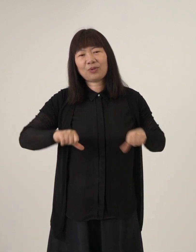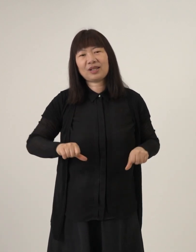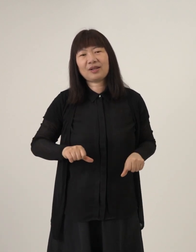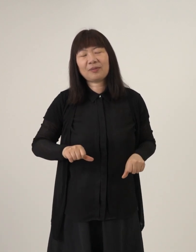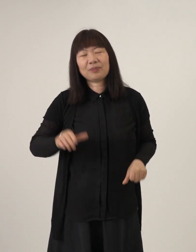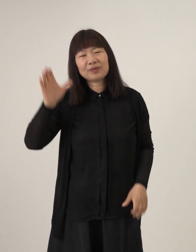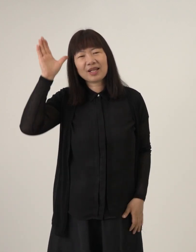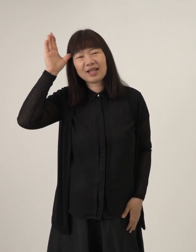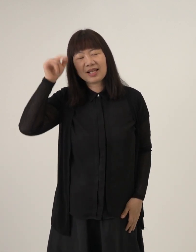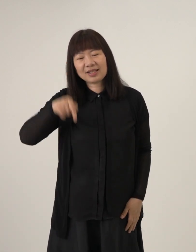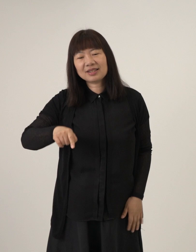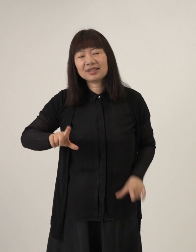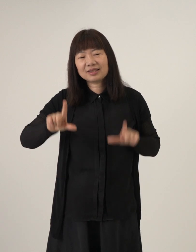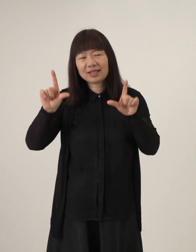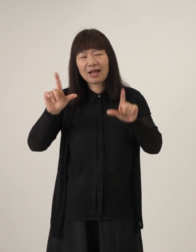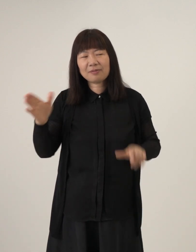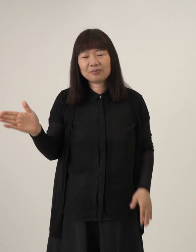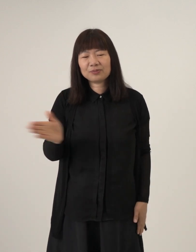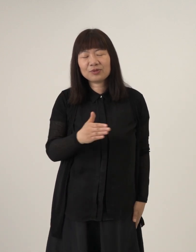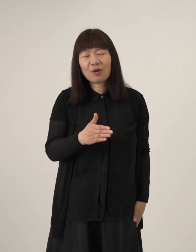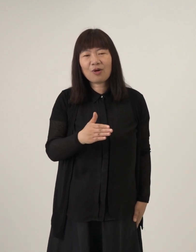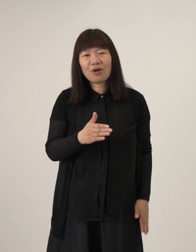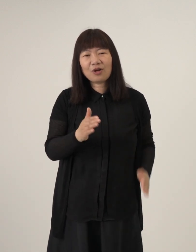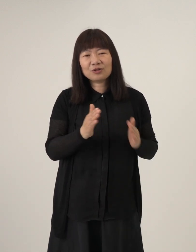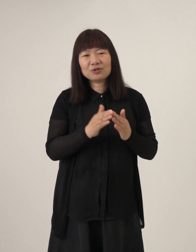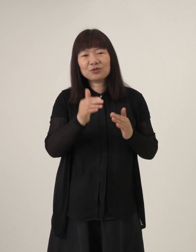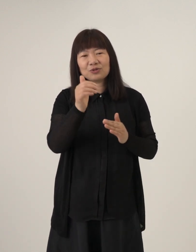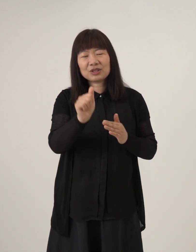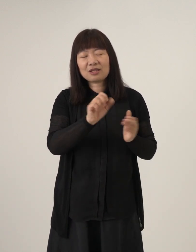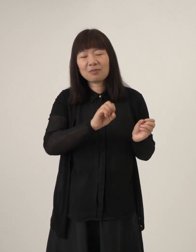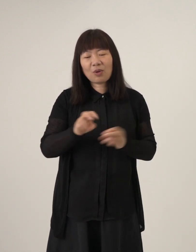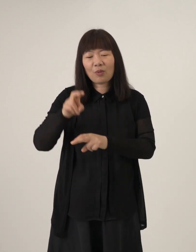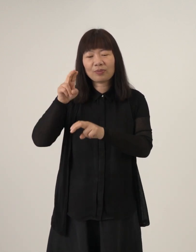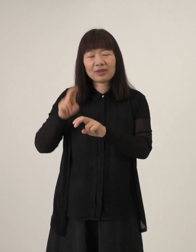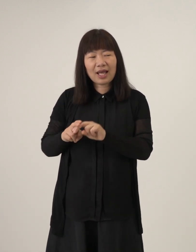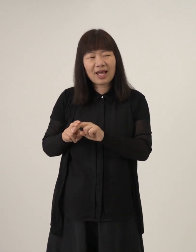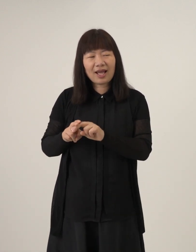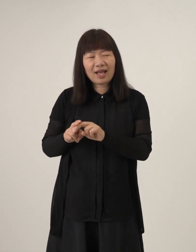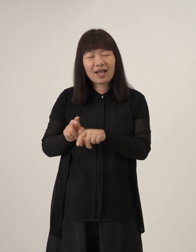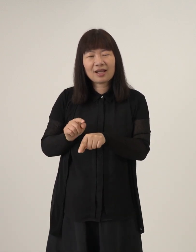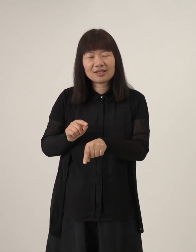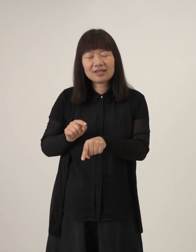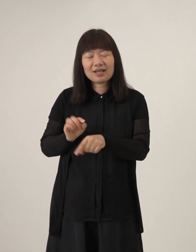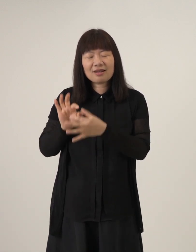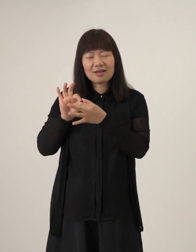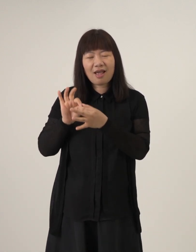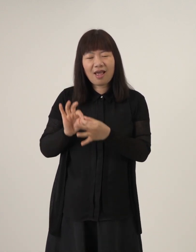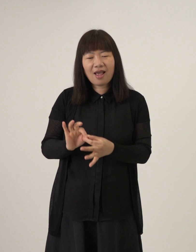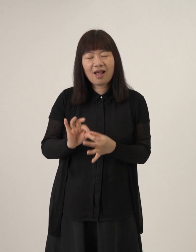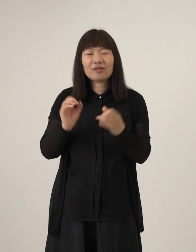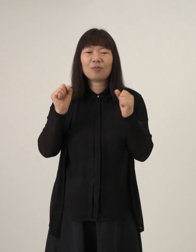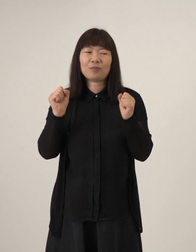이 개는 그날부터 주인이 떨구어뜨린 그 삼거리 현장에서